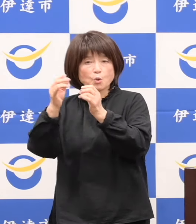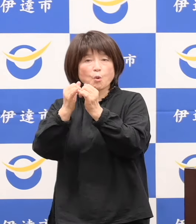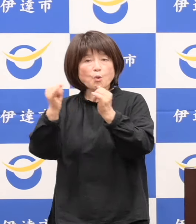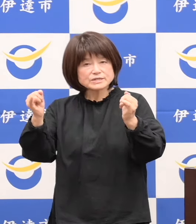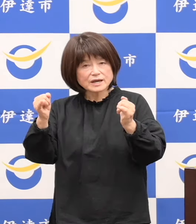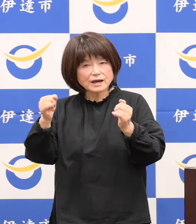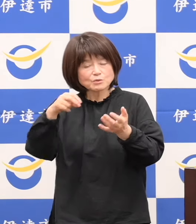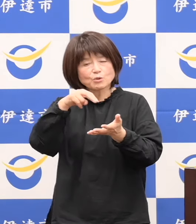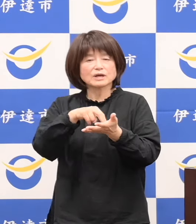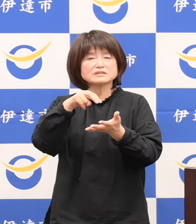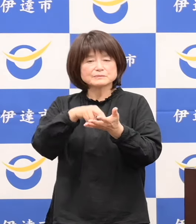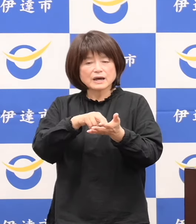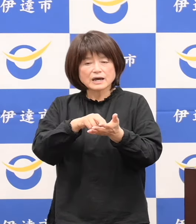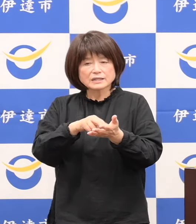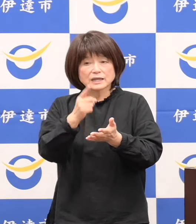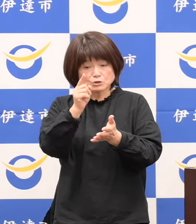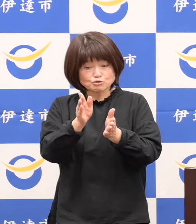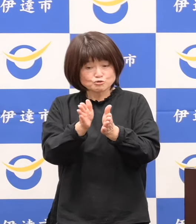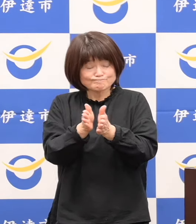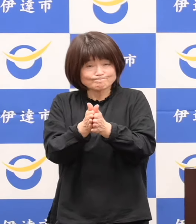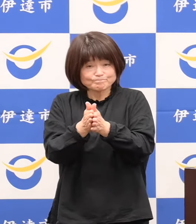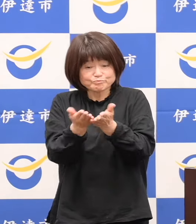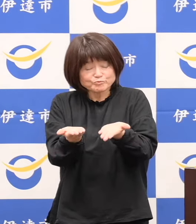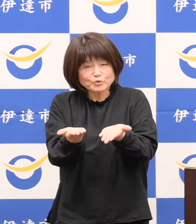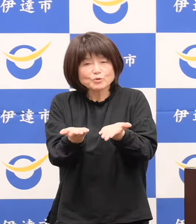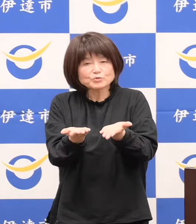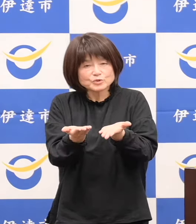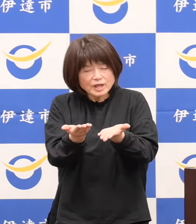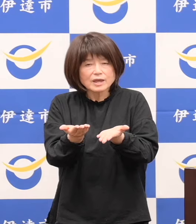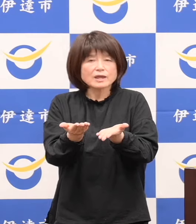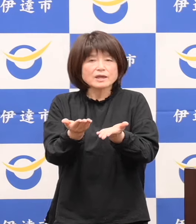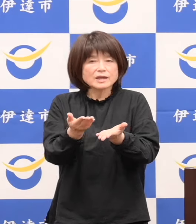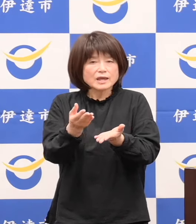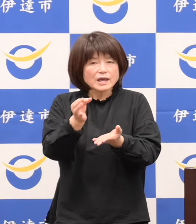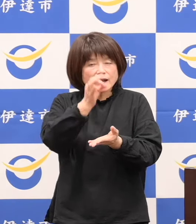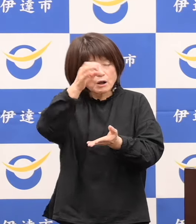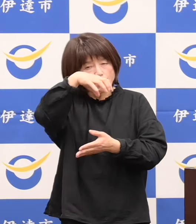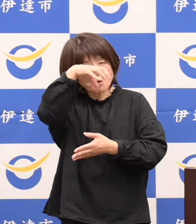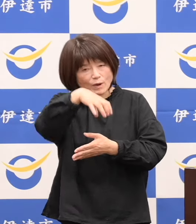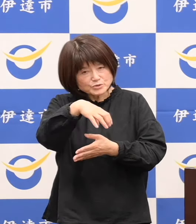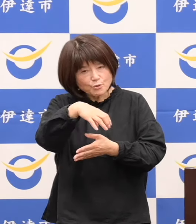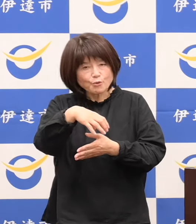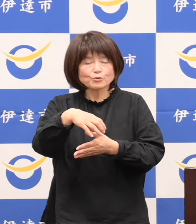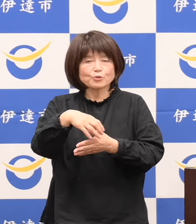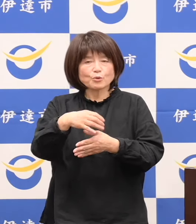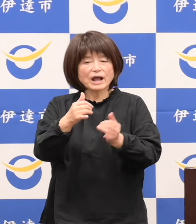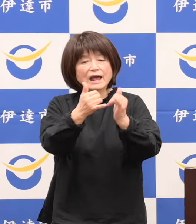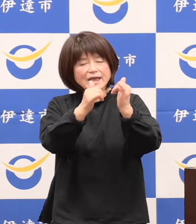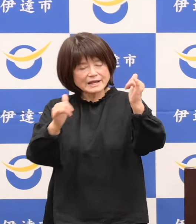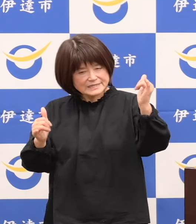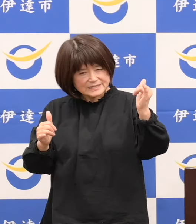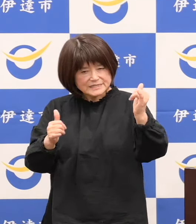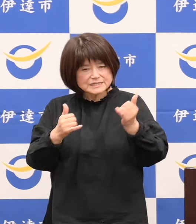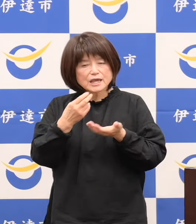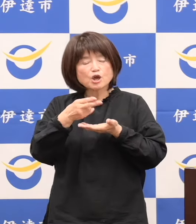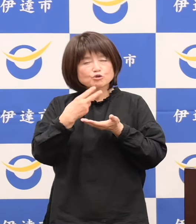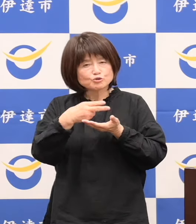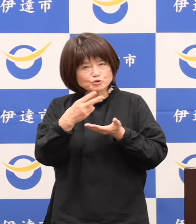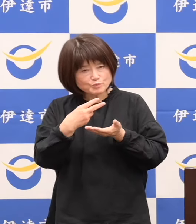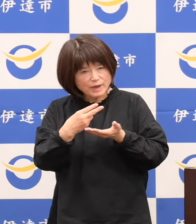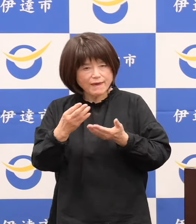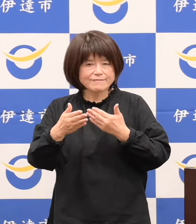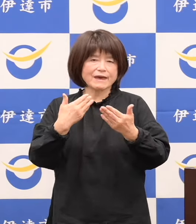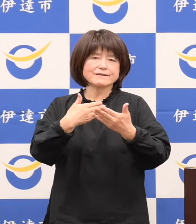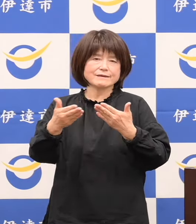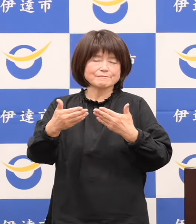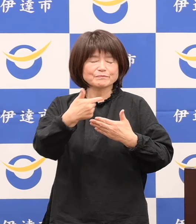つ、一冊で、本市の観光資源や特産物品、歴史、グルメ、体験などの情